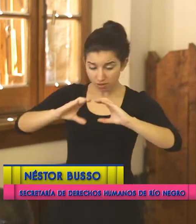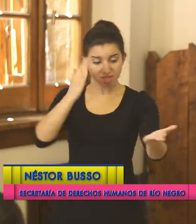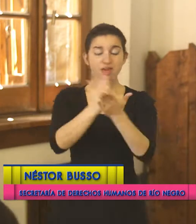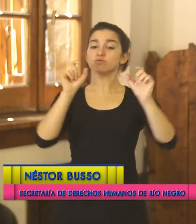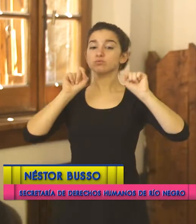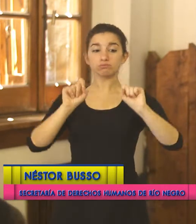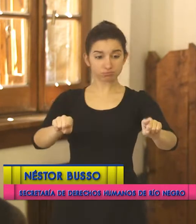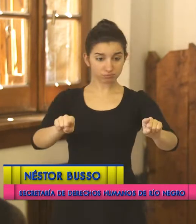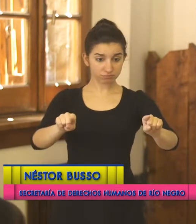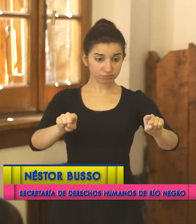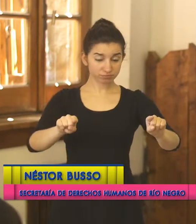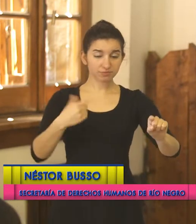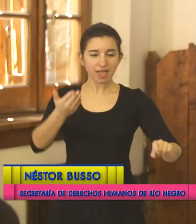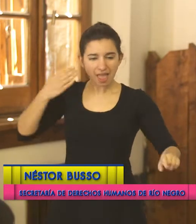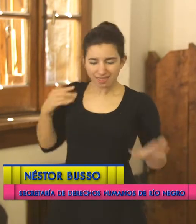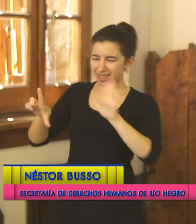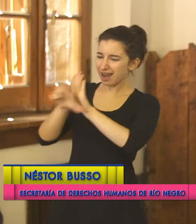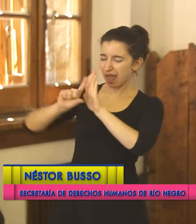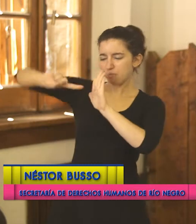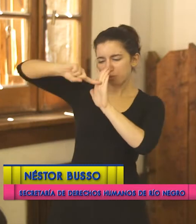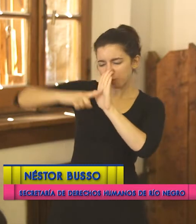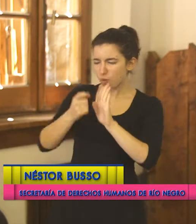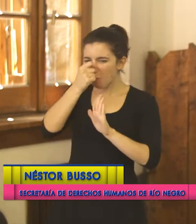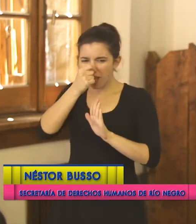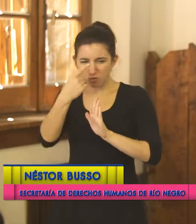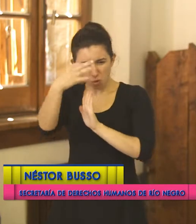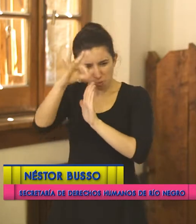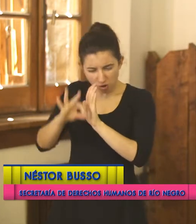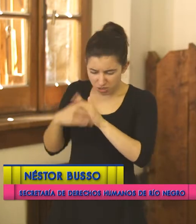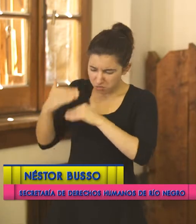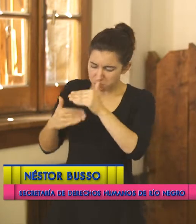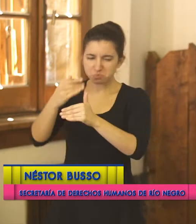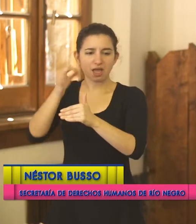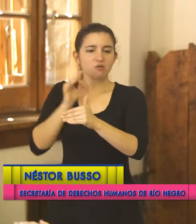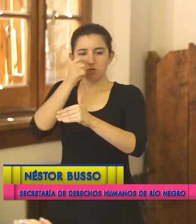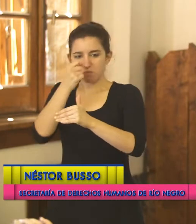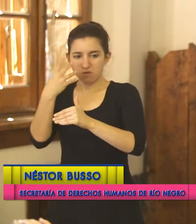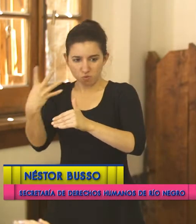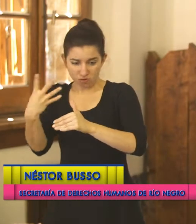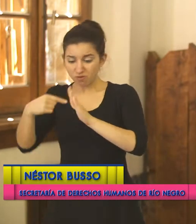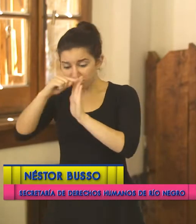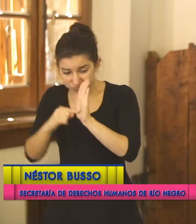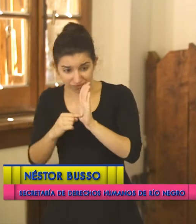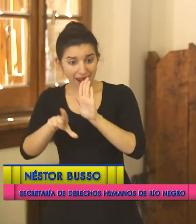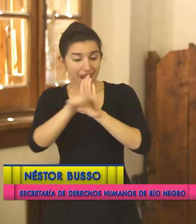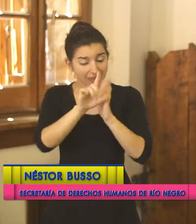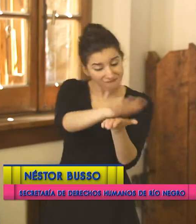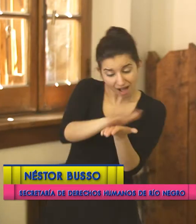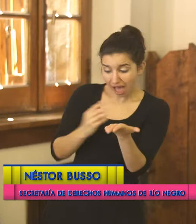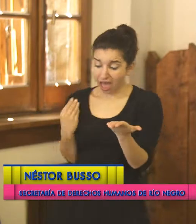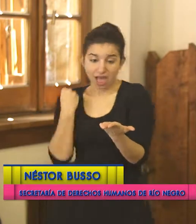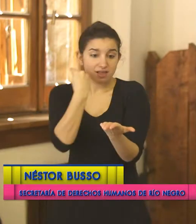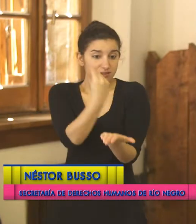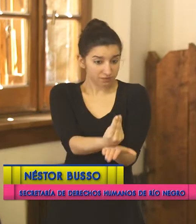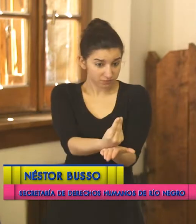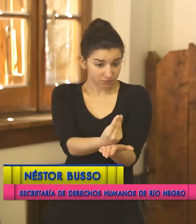señalan incluso los veintiún puntos que redactamos y presentamos en el 2004 y hoy son la base de la ley 21 puntos